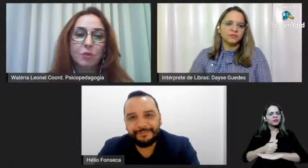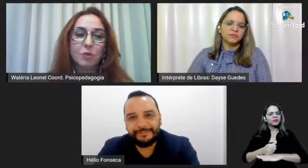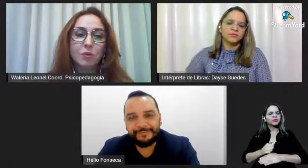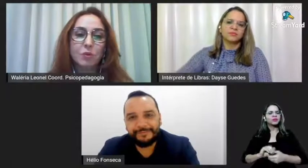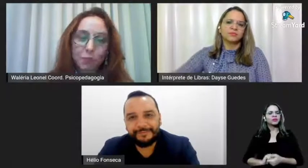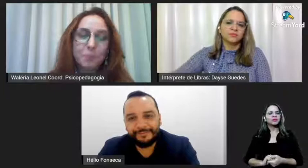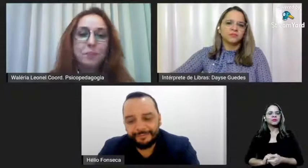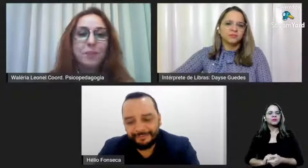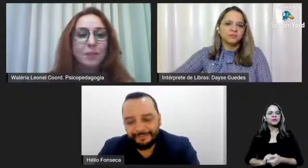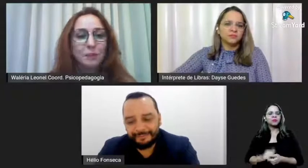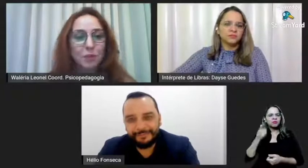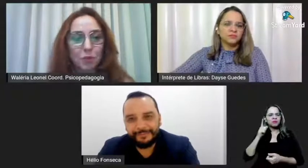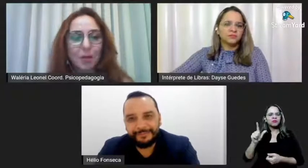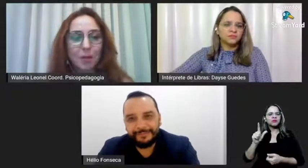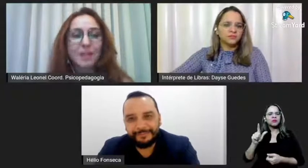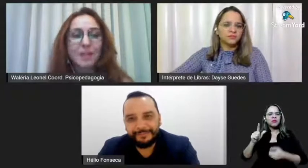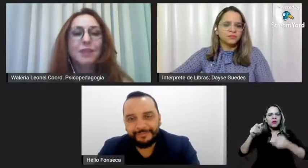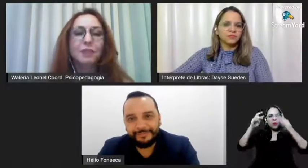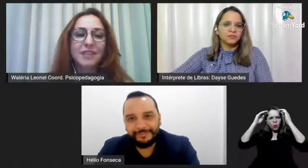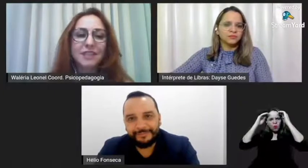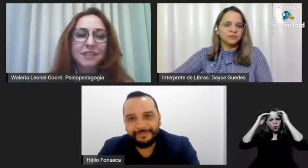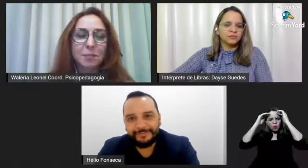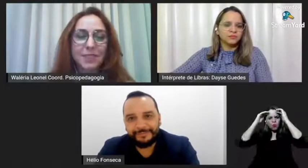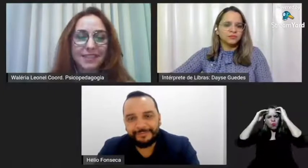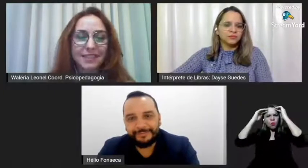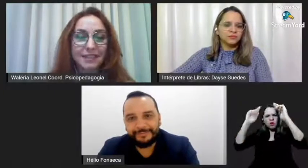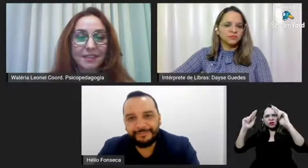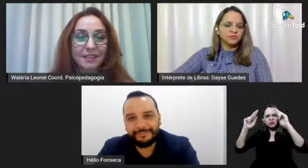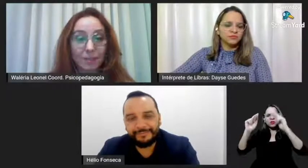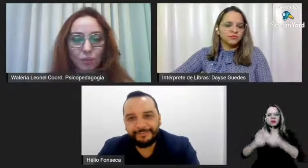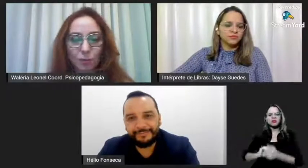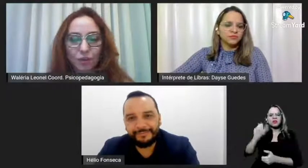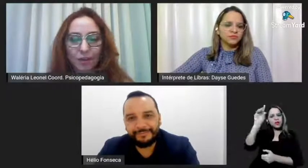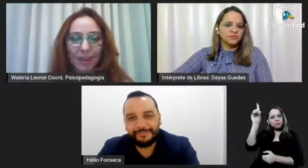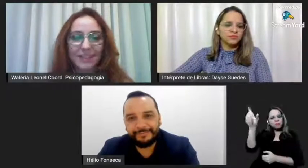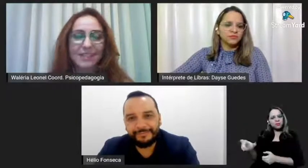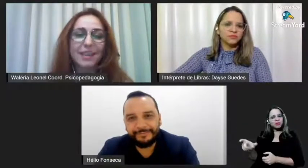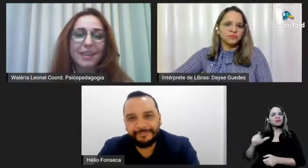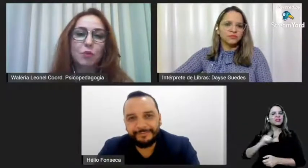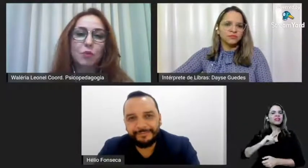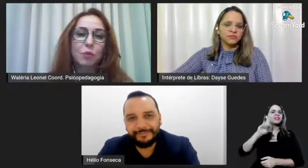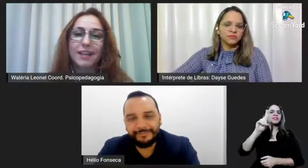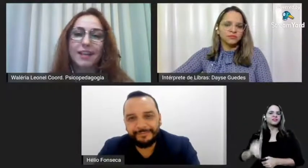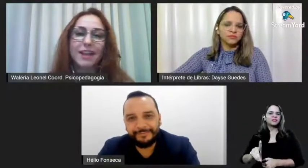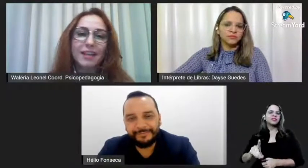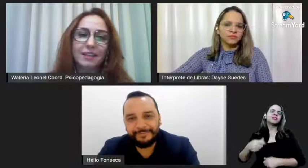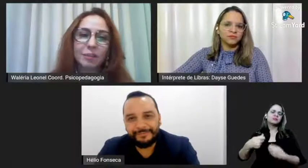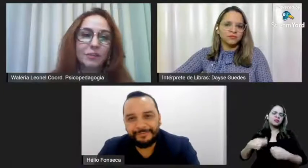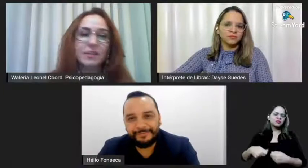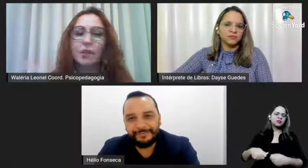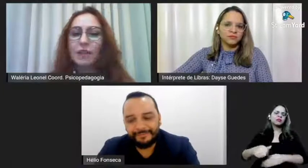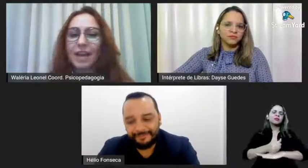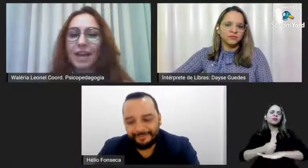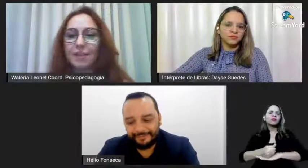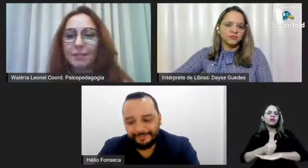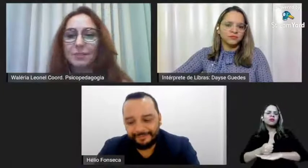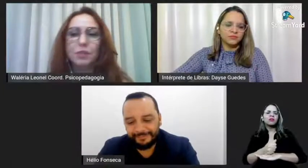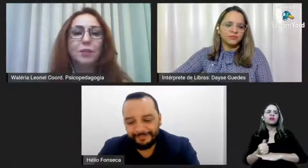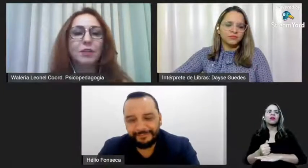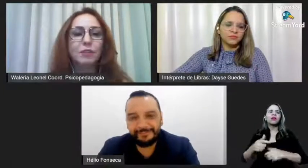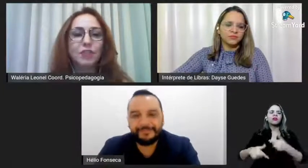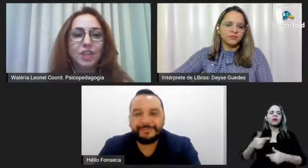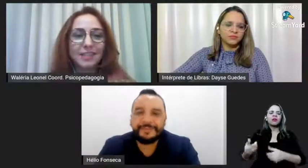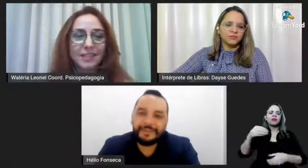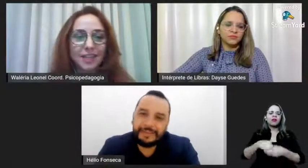o respeito pela pessoa com deficiência que precisa tanto de profissionais que atuam, né, na área da inclusão, na área